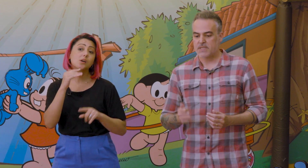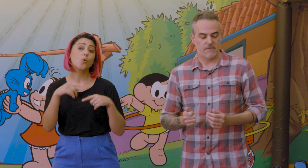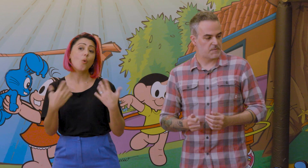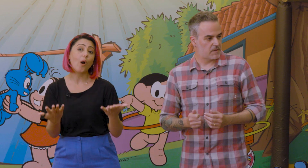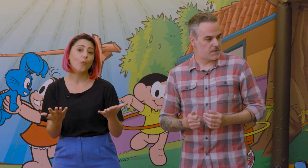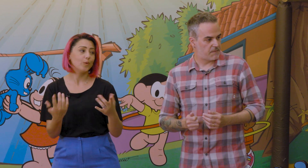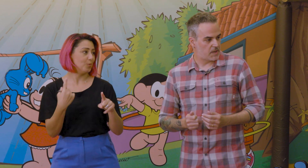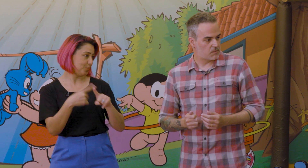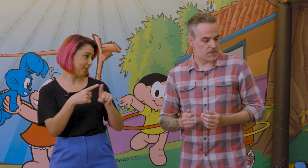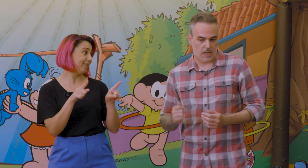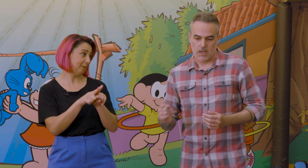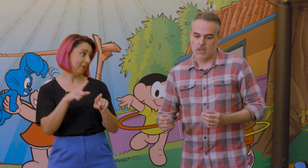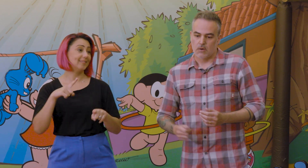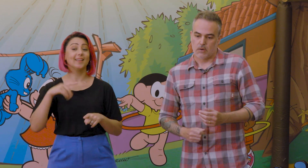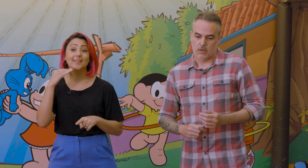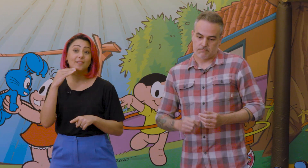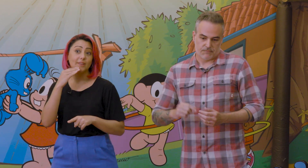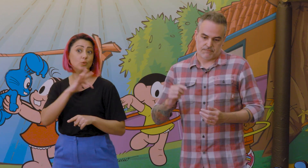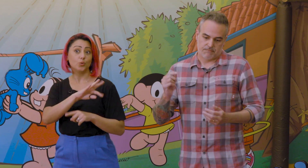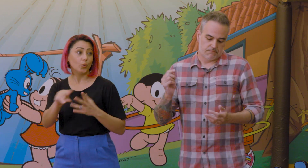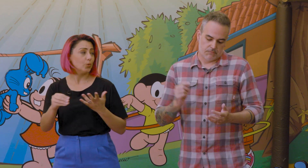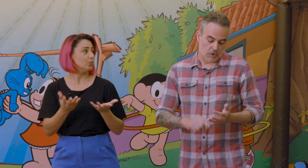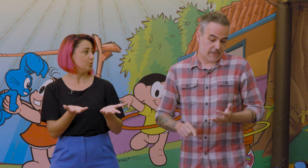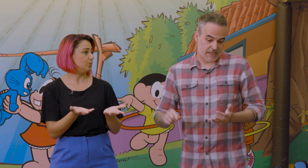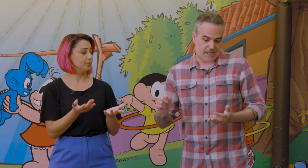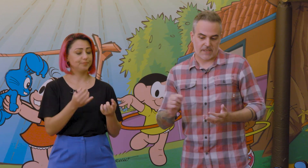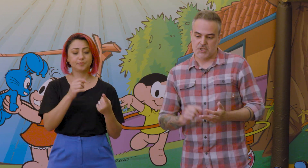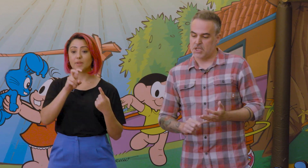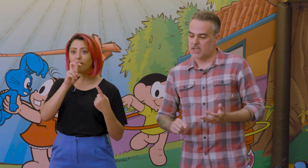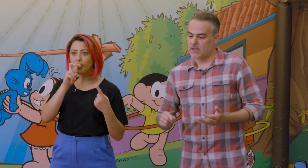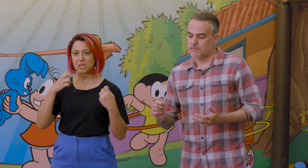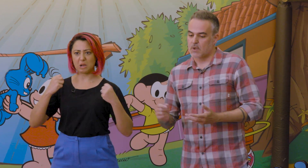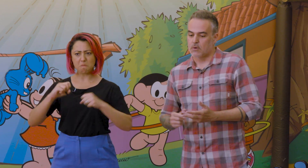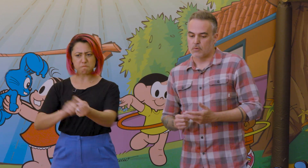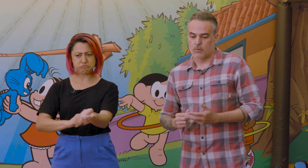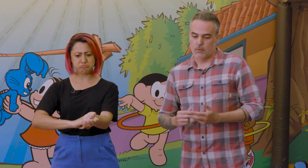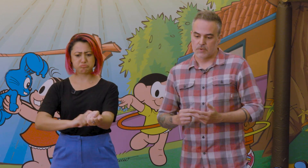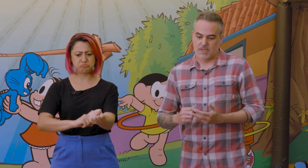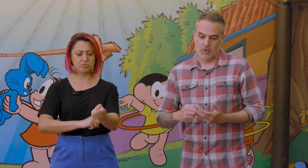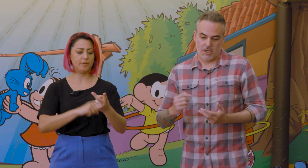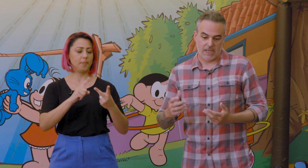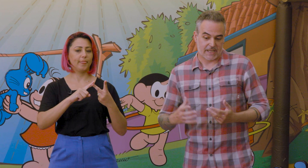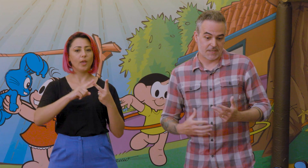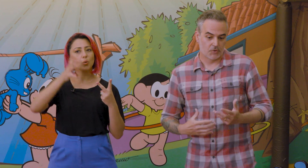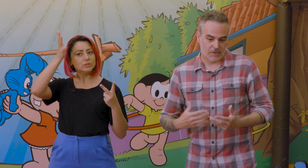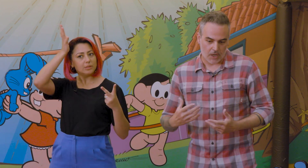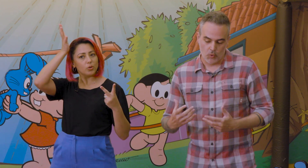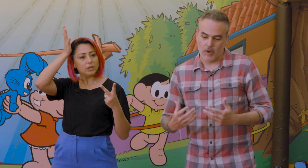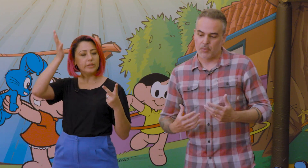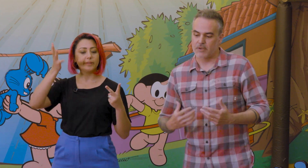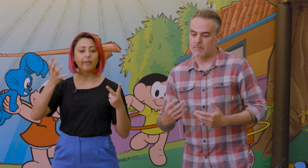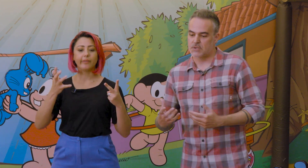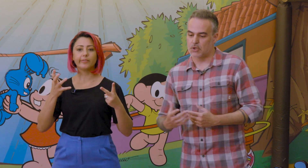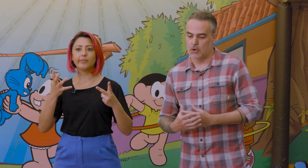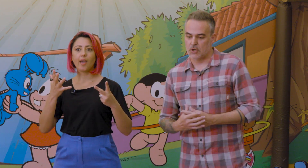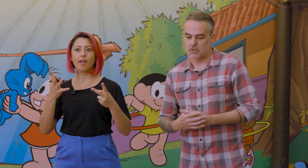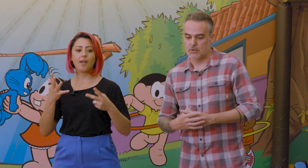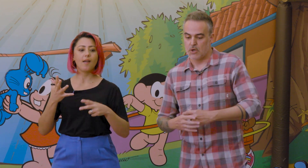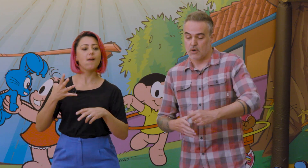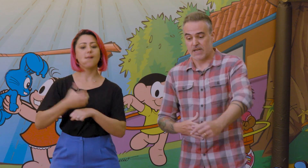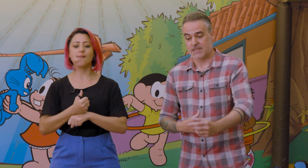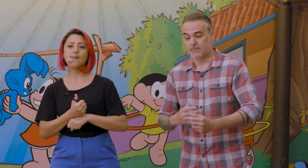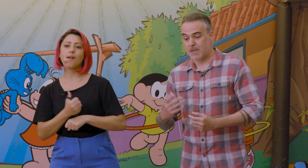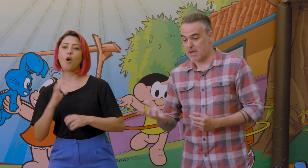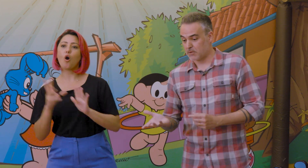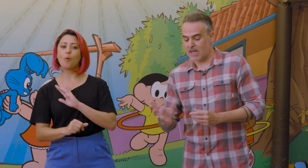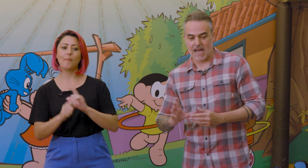são reconhecíveis pelos defeitos, né? Mônica é esquentadinha, o Cebolinha quer ser o dono da rua, é um pouquinho ambicioso,